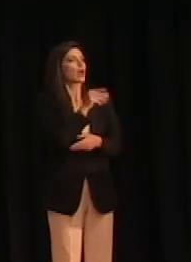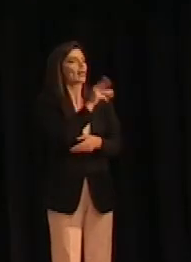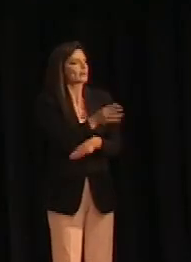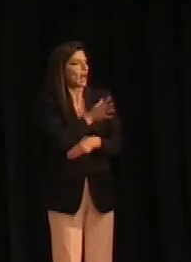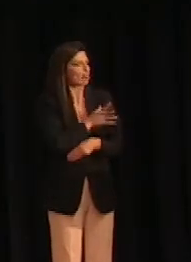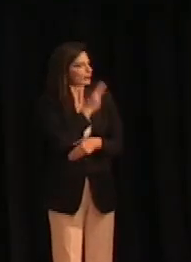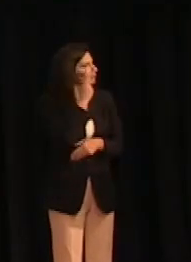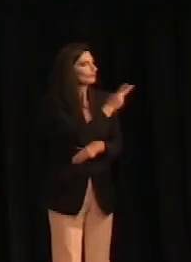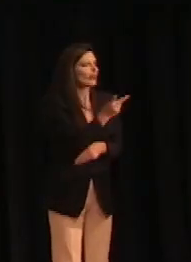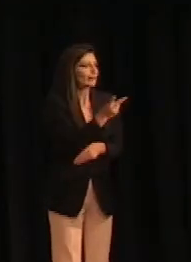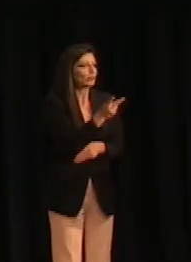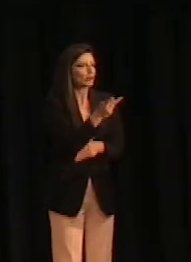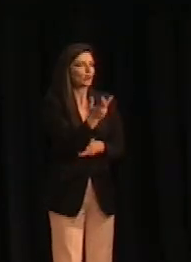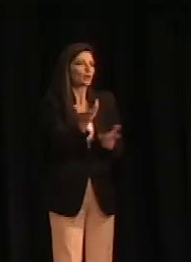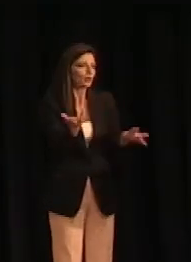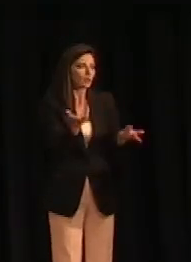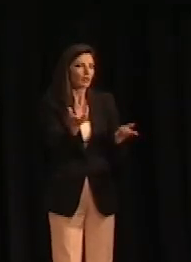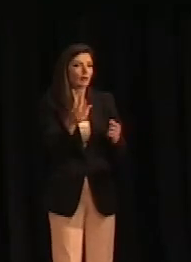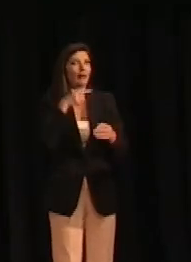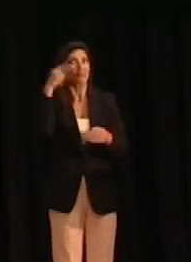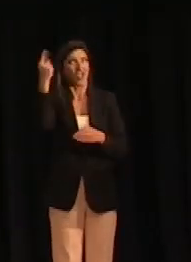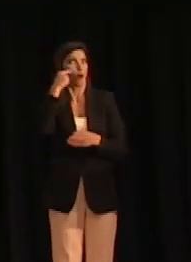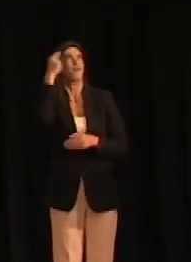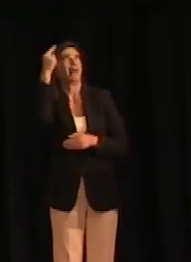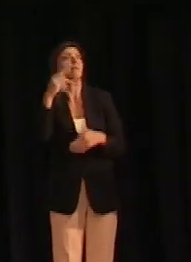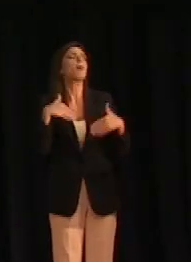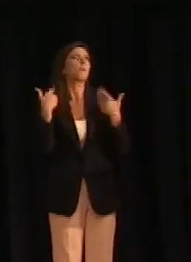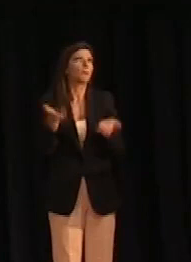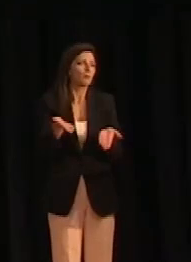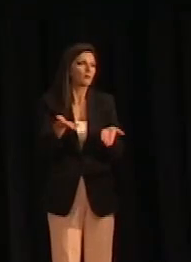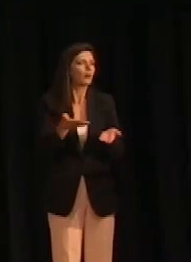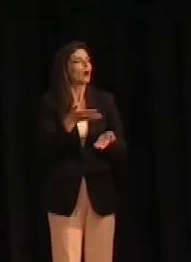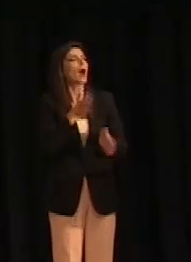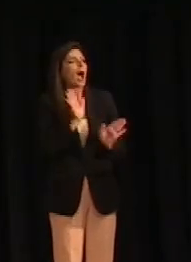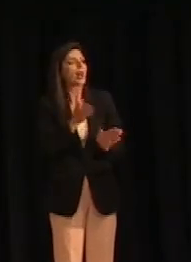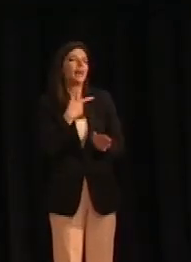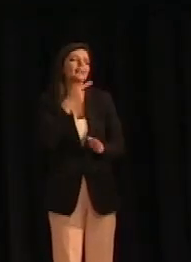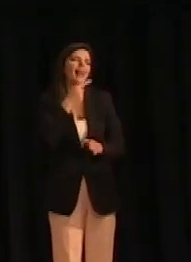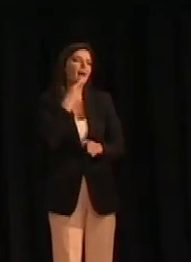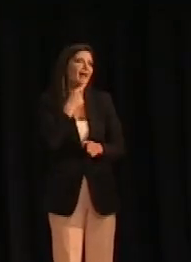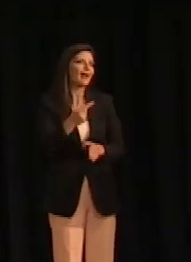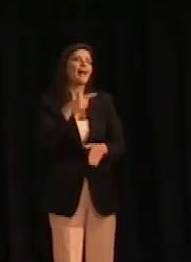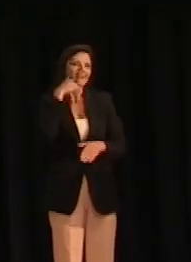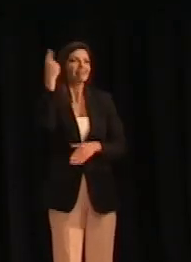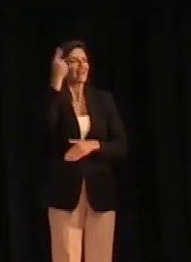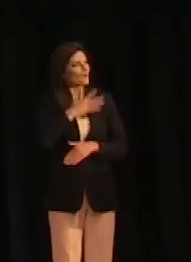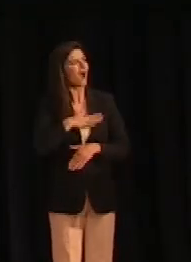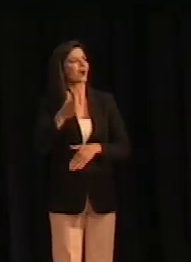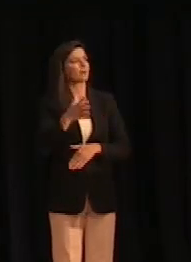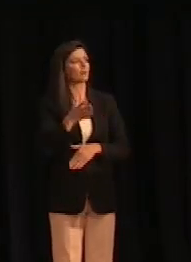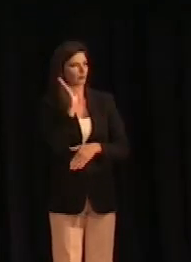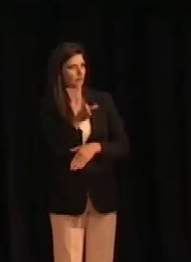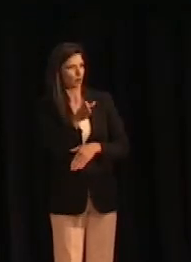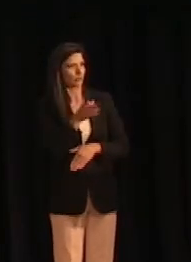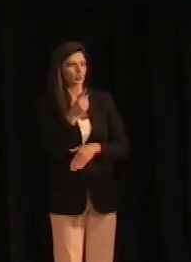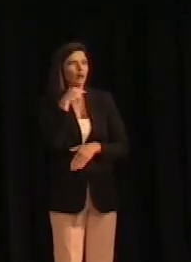αγαπά. Και αυτή την εντολή έχουμε από Αυτόν, ώστε αυτός που αγαπά τον Θεό, να αγαπά και τον αδελφόν